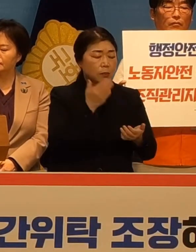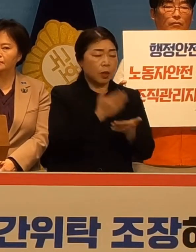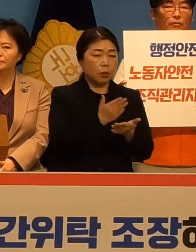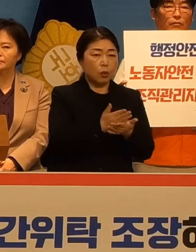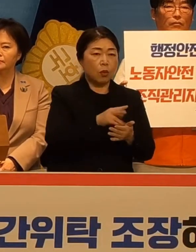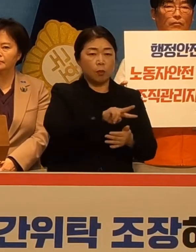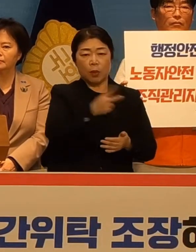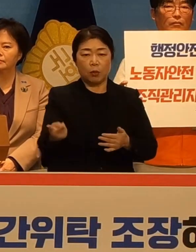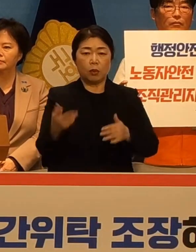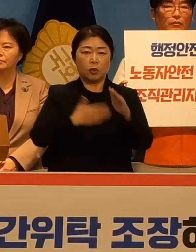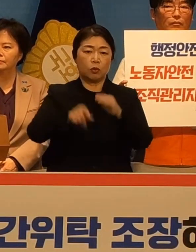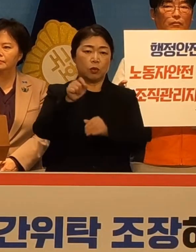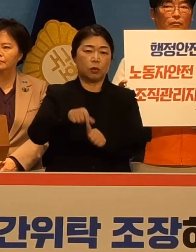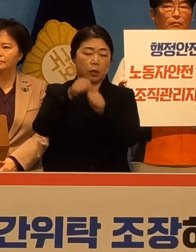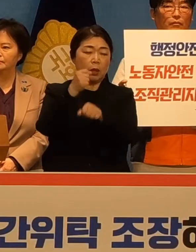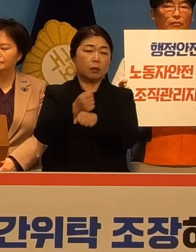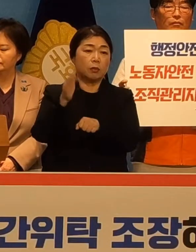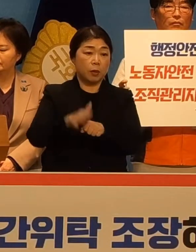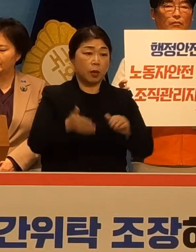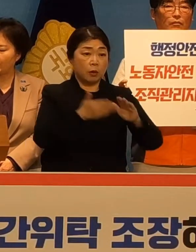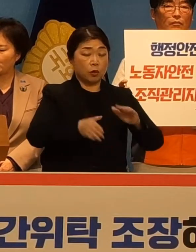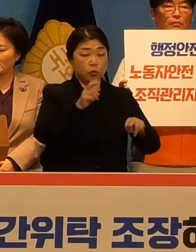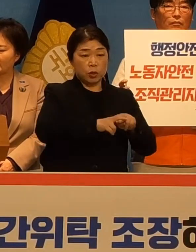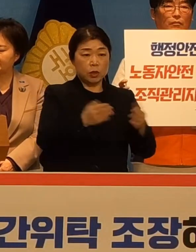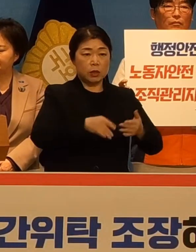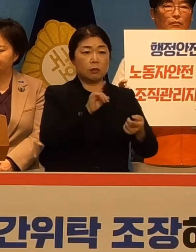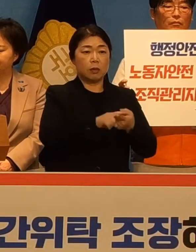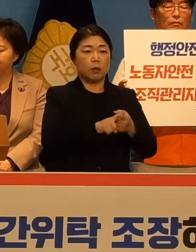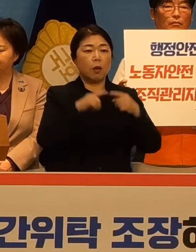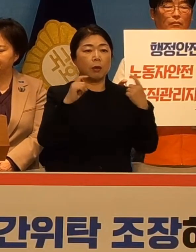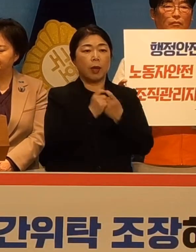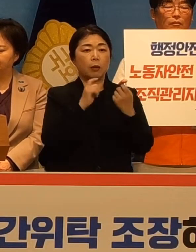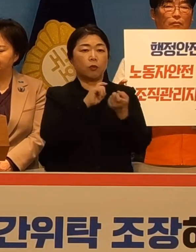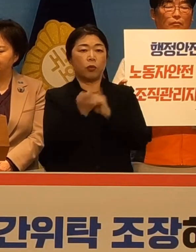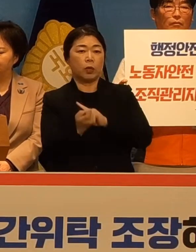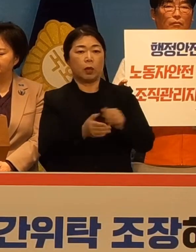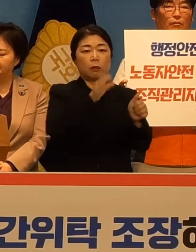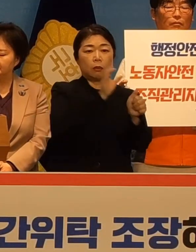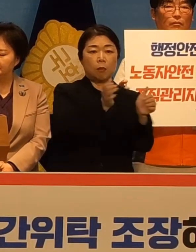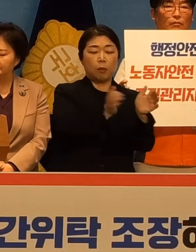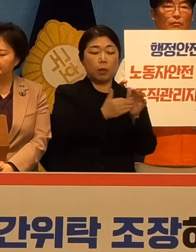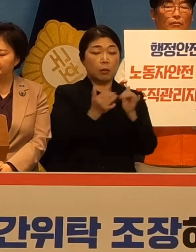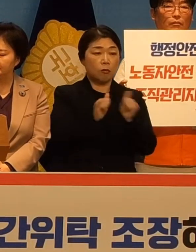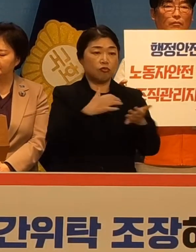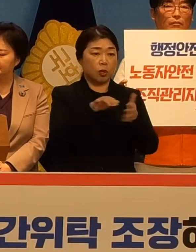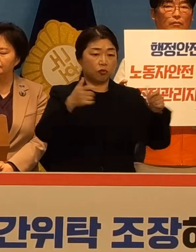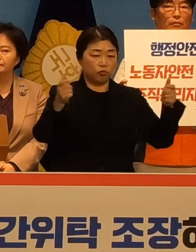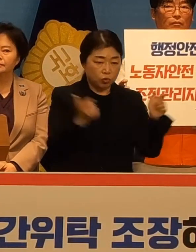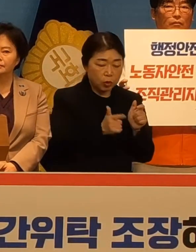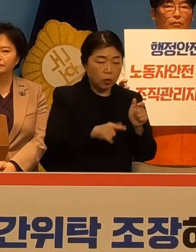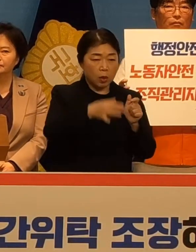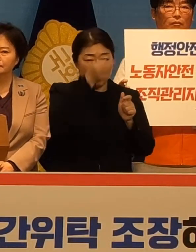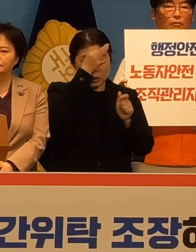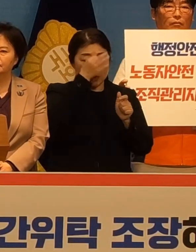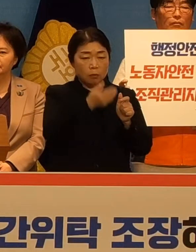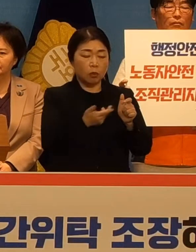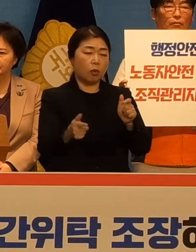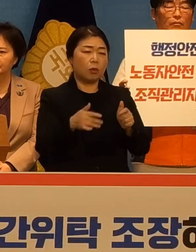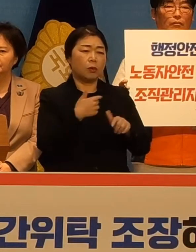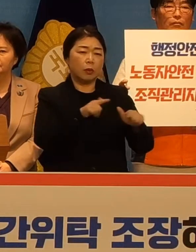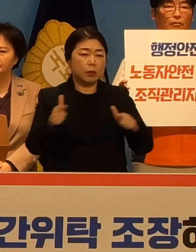폐지되지 않았음에도 정규직화된 일자리의 민간위탁이나 인력 정렬감, 기능이관이